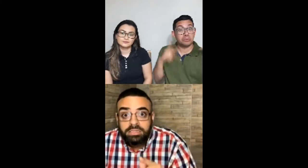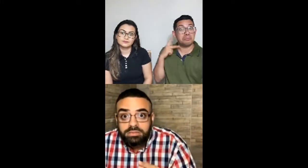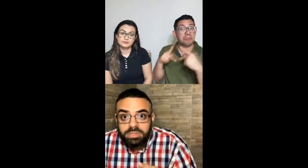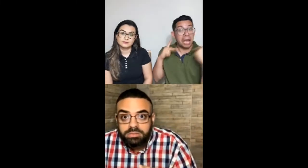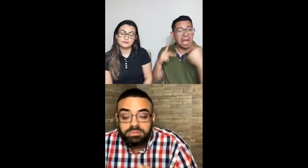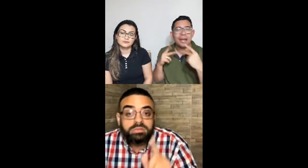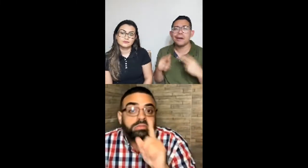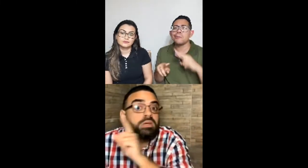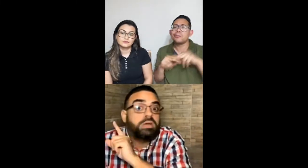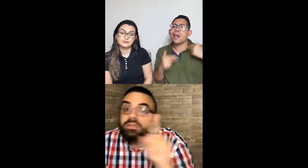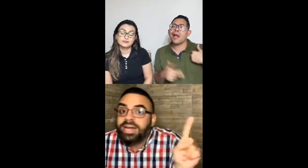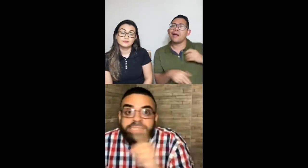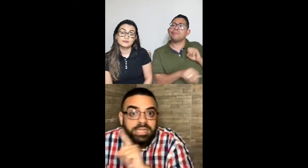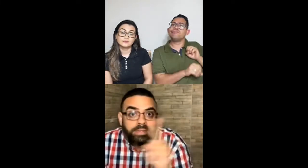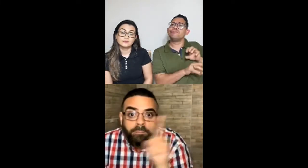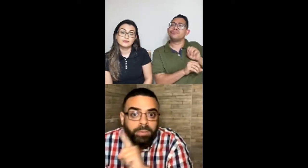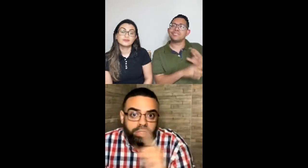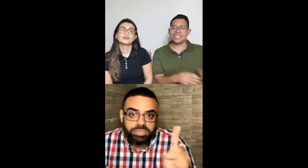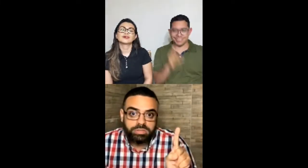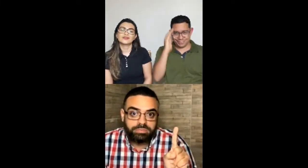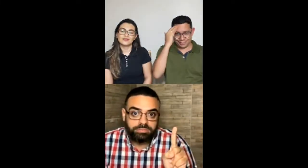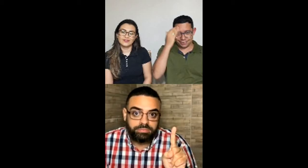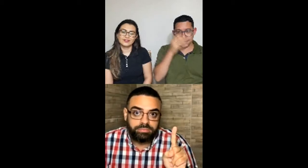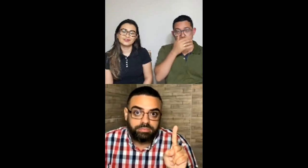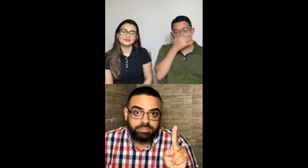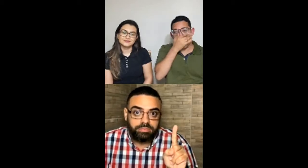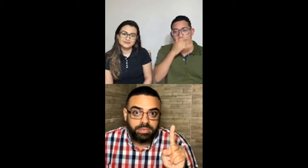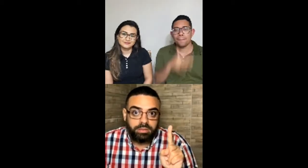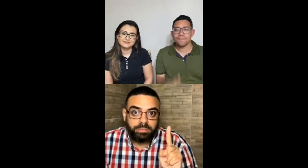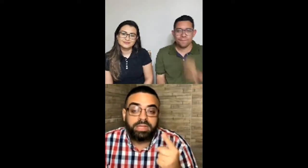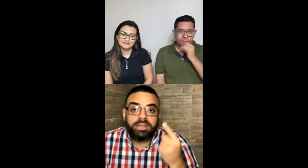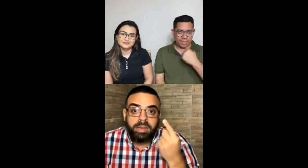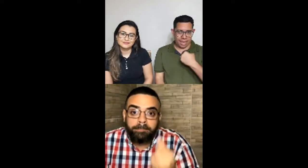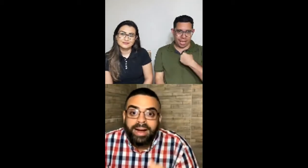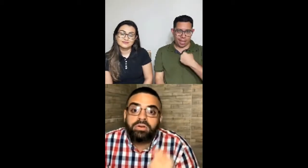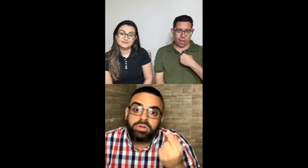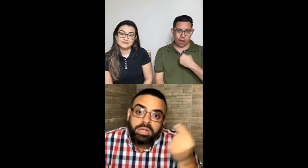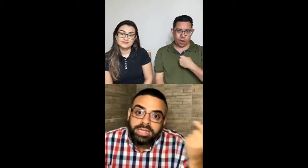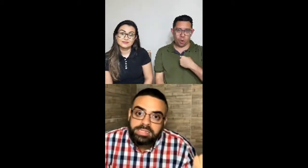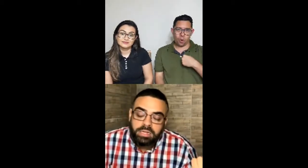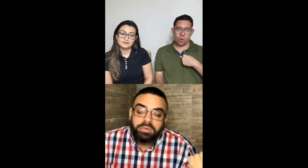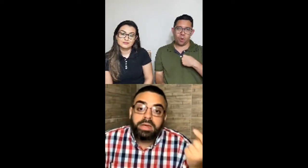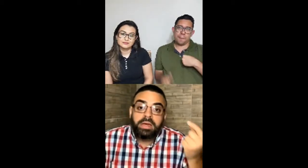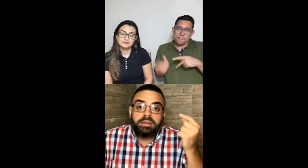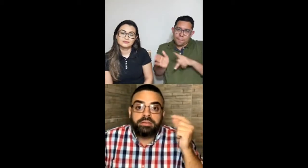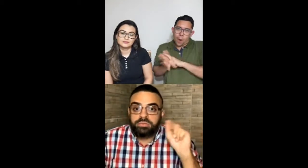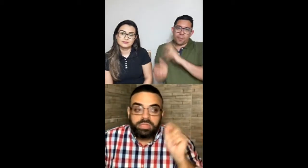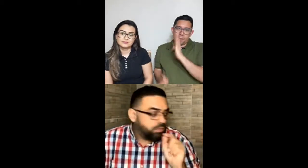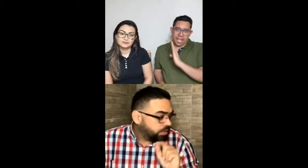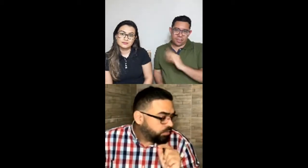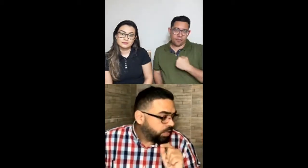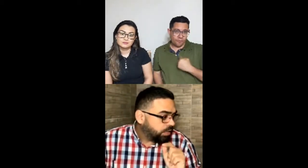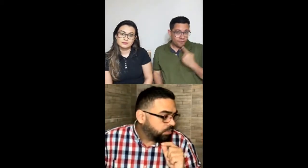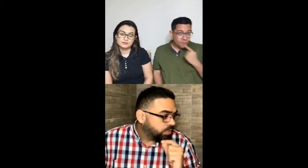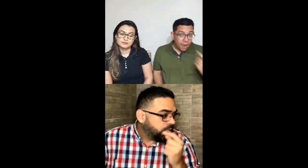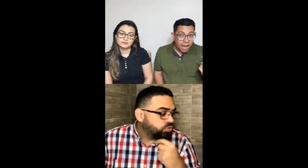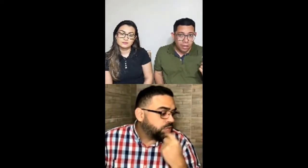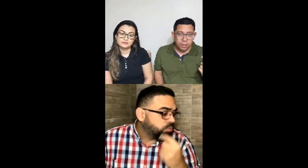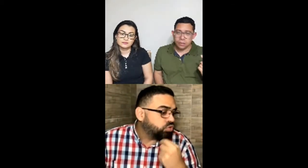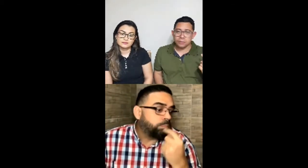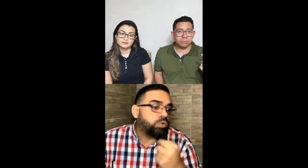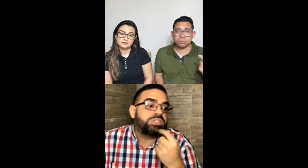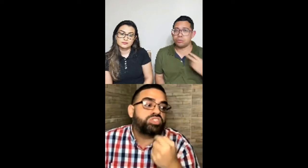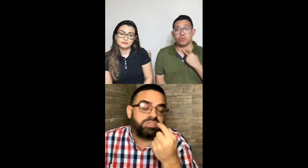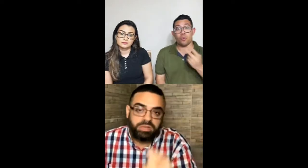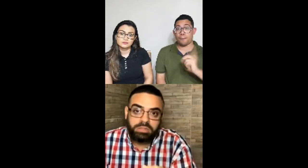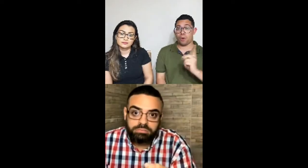assim. Porque se for o estrangeiro falando, mano, não pode. Que